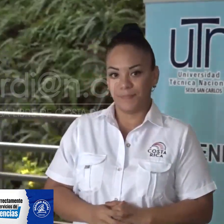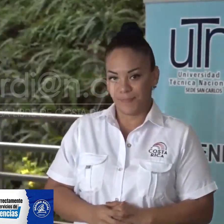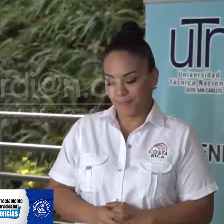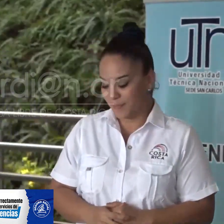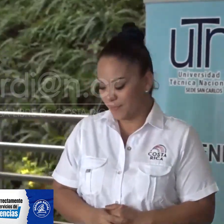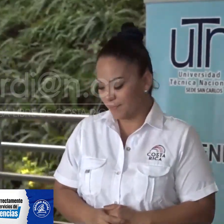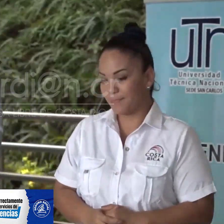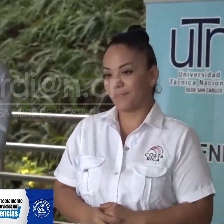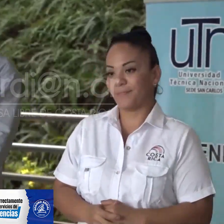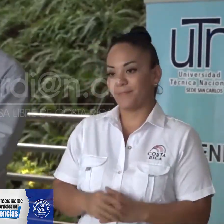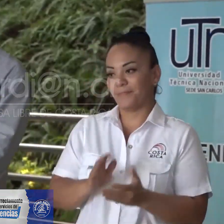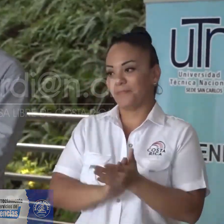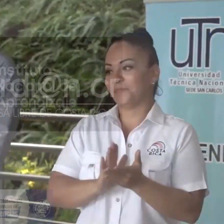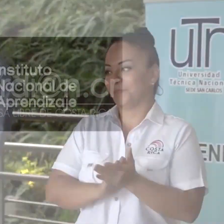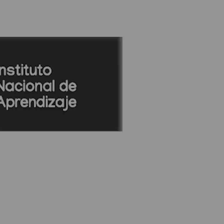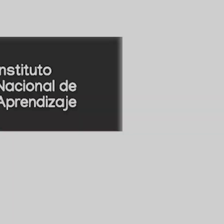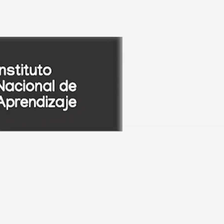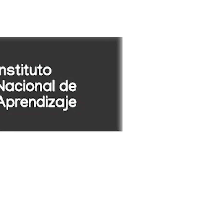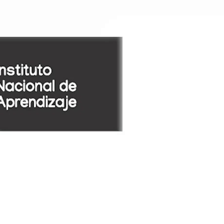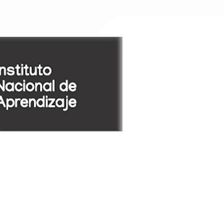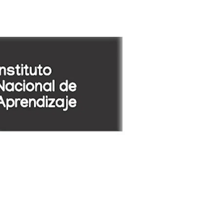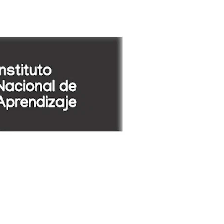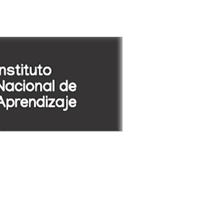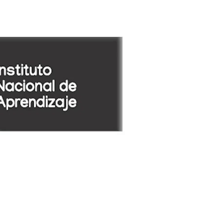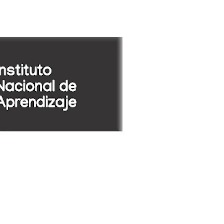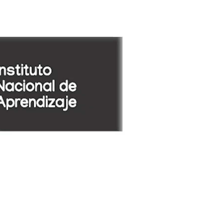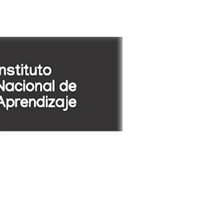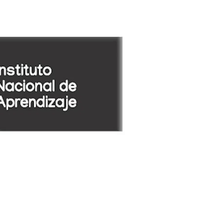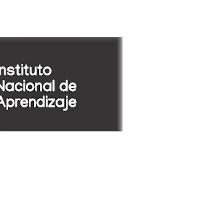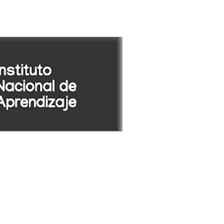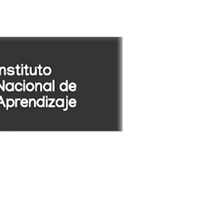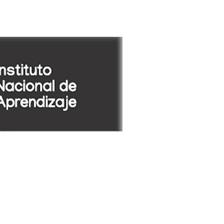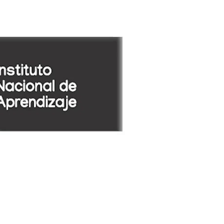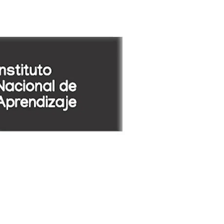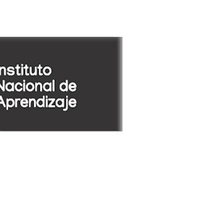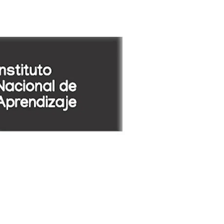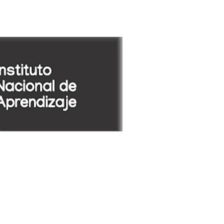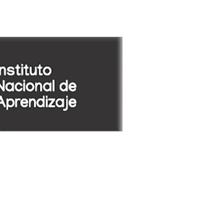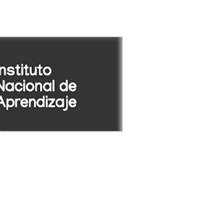IRA, la llave del progreso.